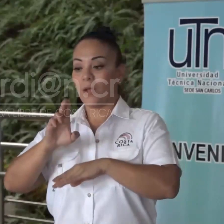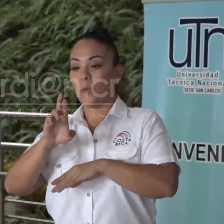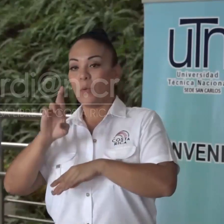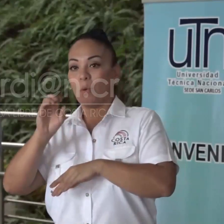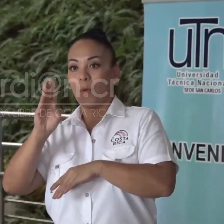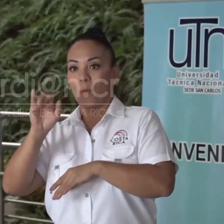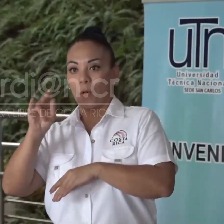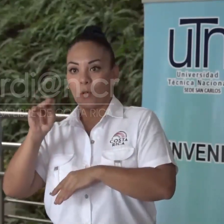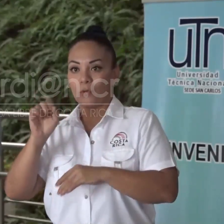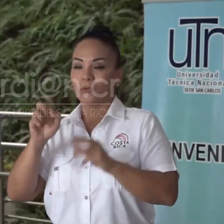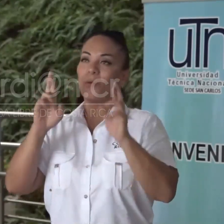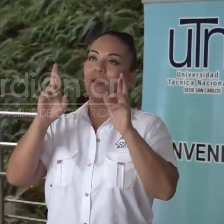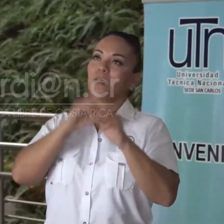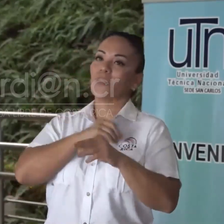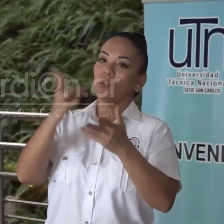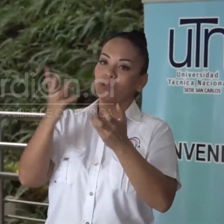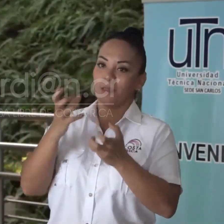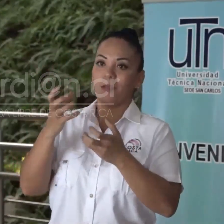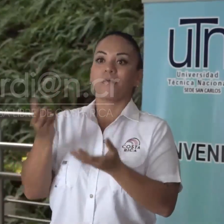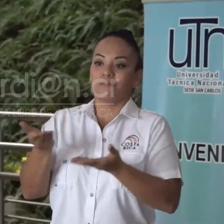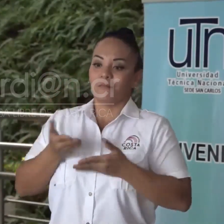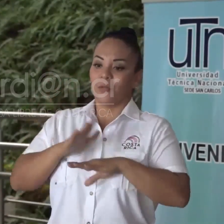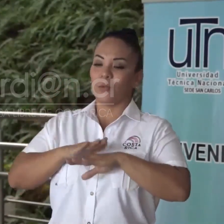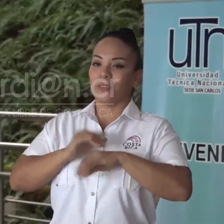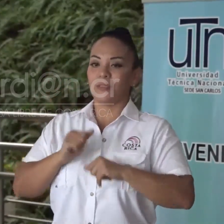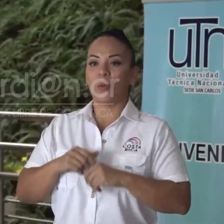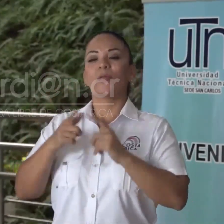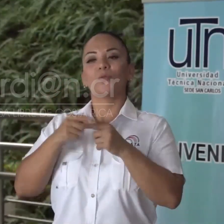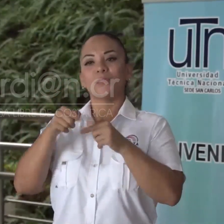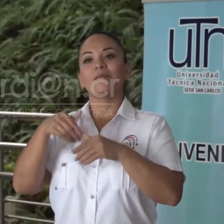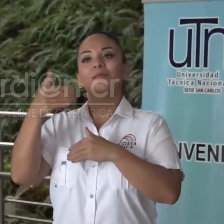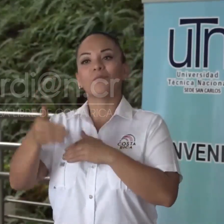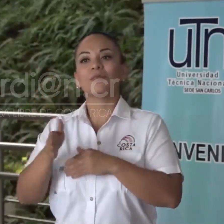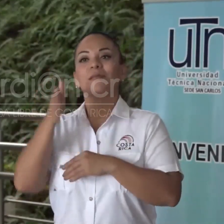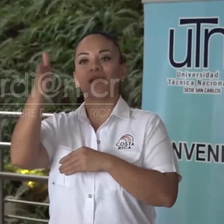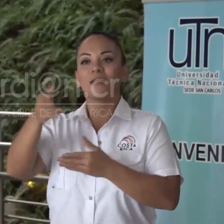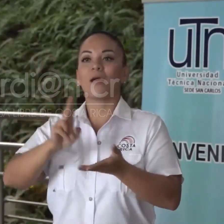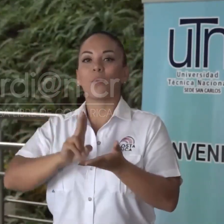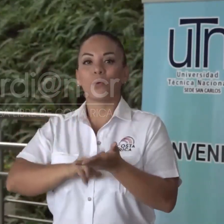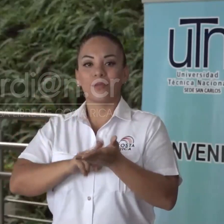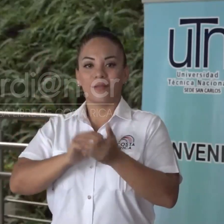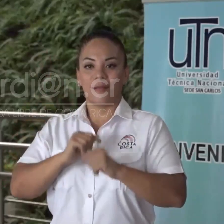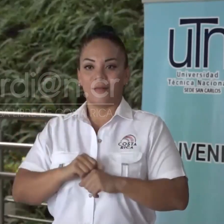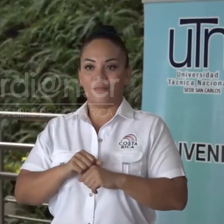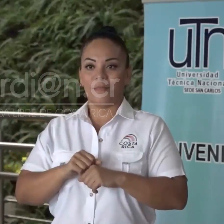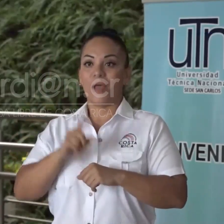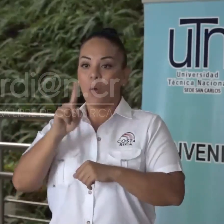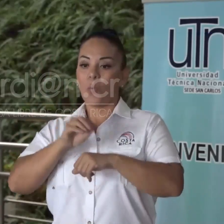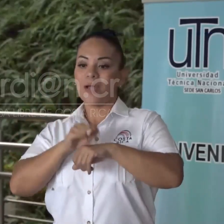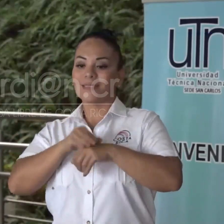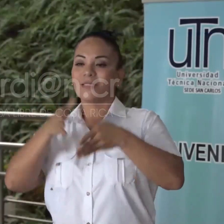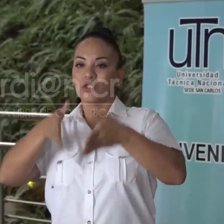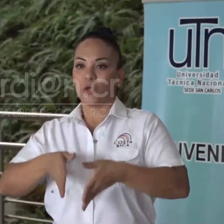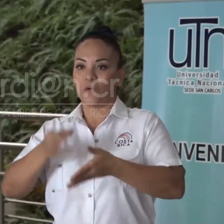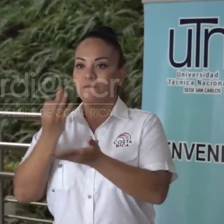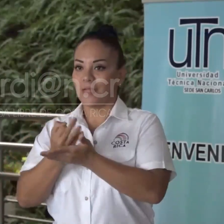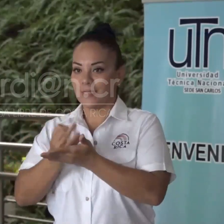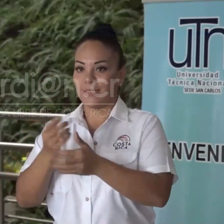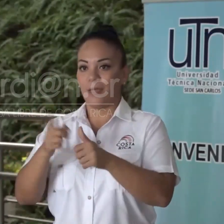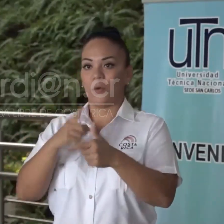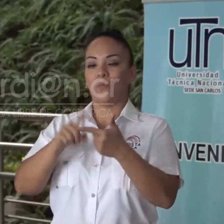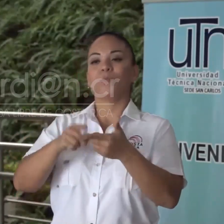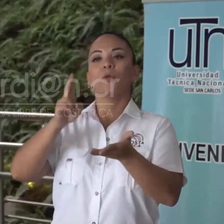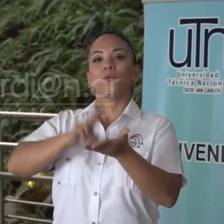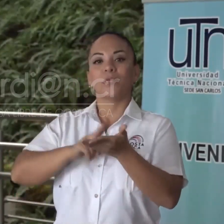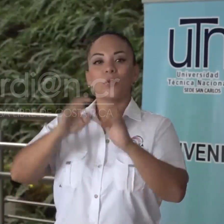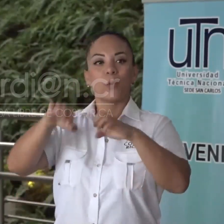eurobonos, pero que Dios quiera que la recibamos, hay que ir a contratar al asesor financiero, hay que contratar